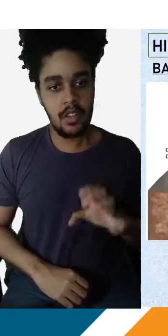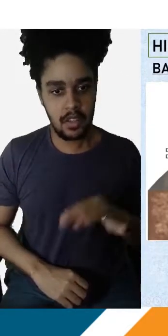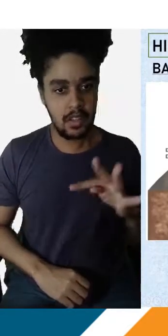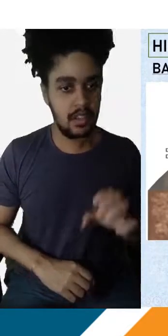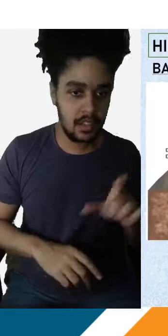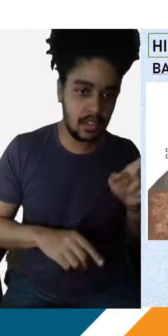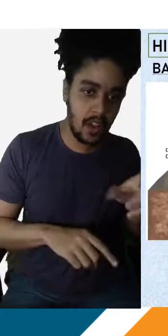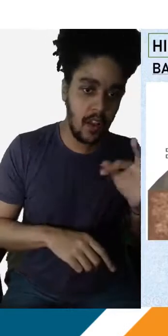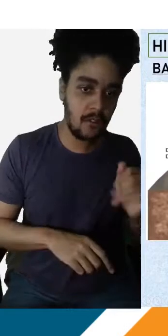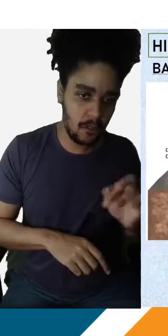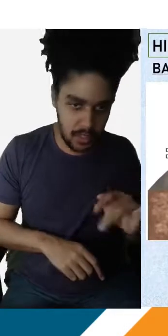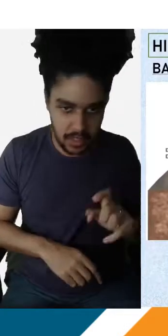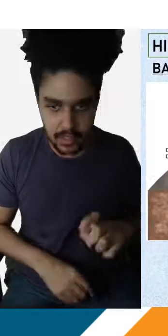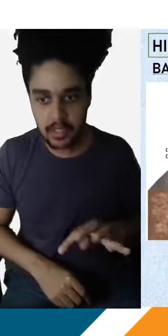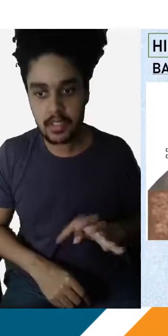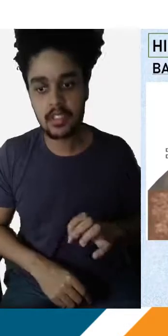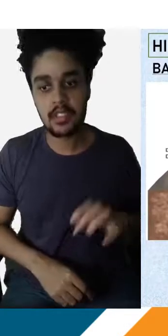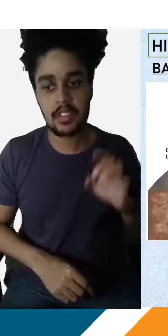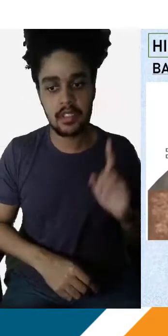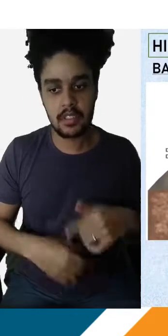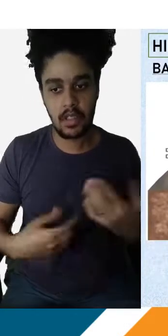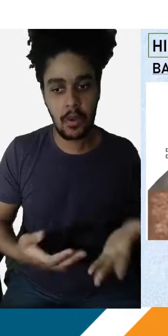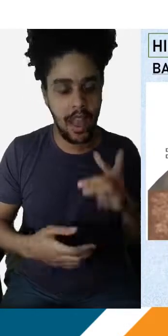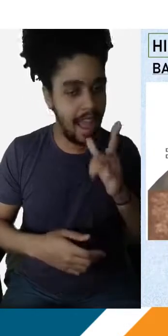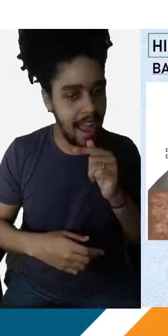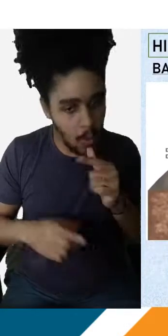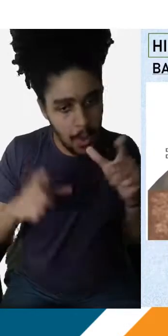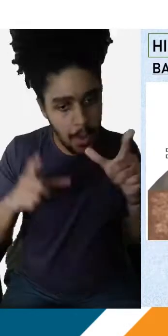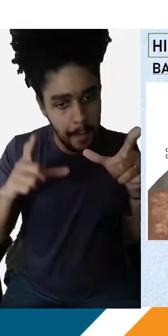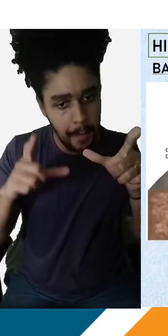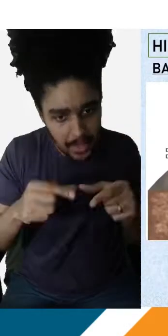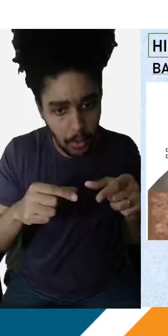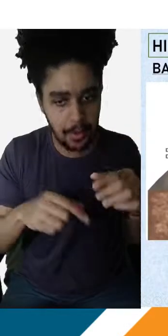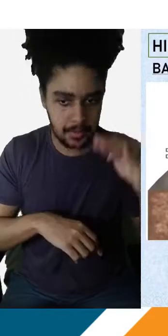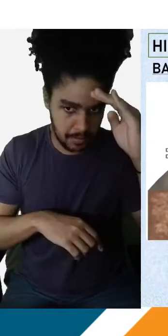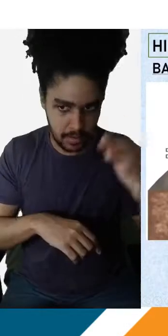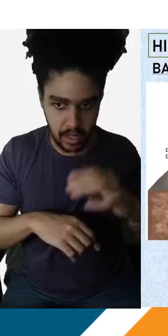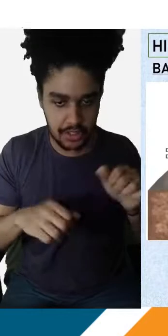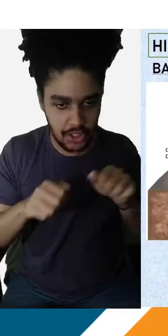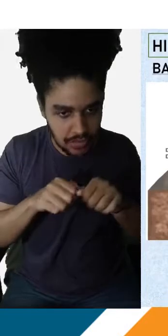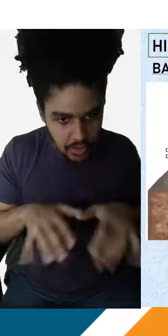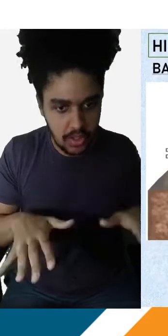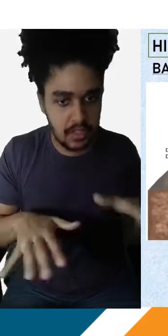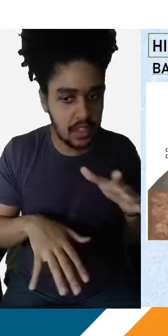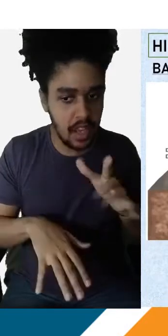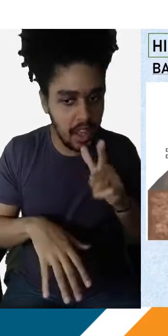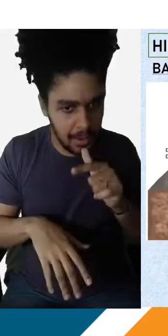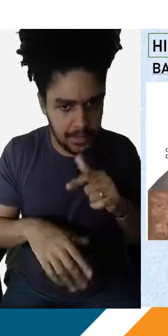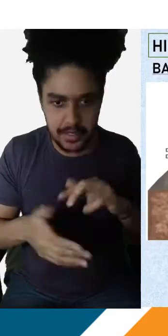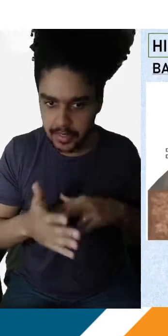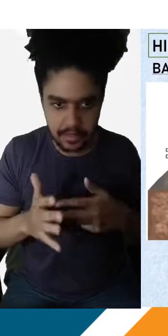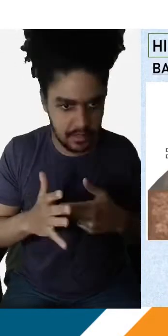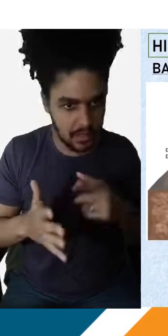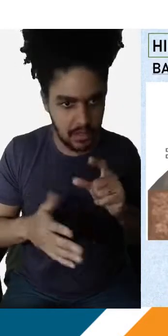esse é um afluente. Então, são corpos d'água menores que abastecem o rio principal. E divisores de água? O que quer dizer?